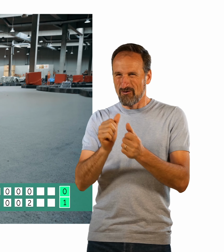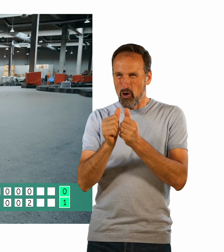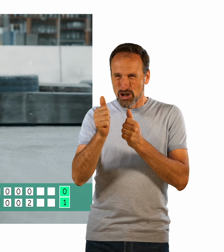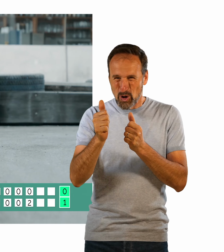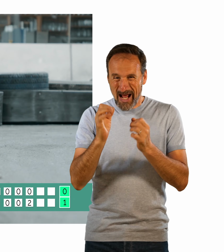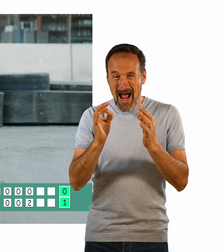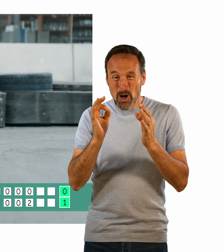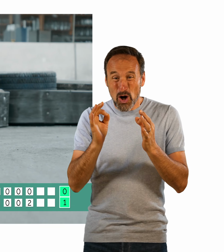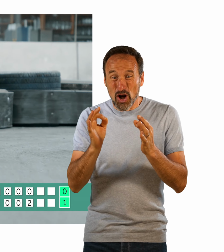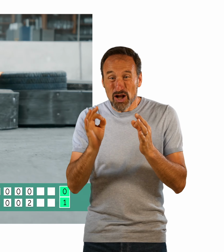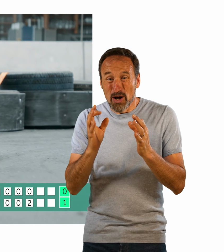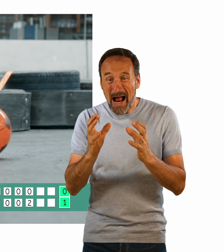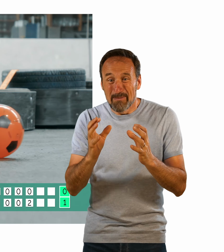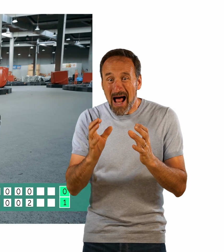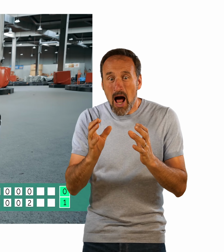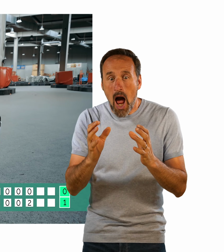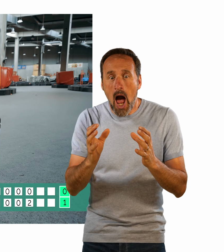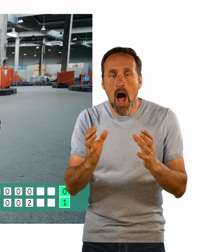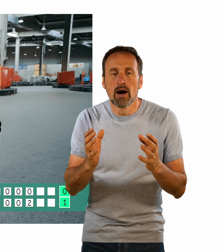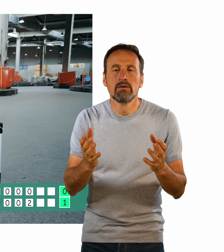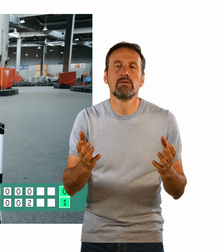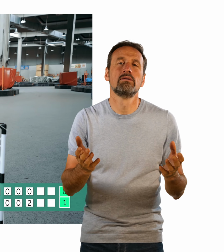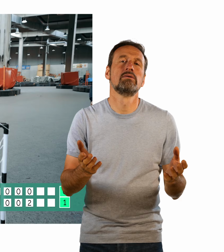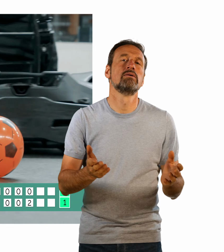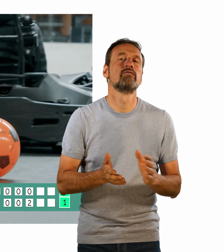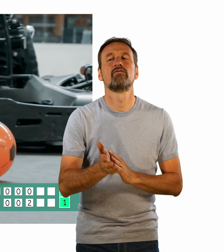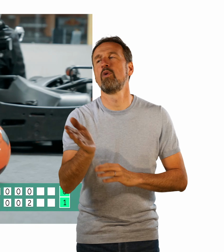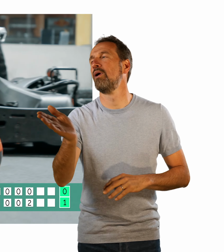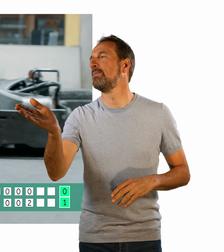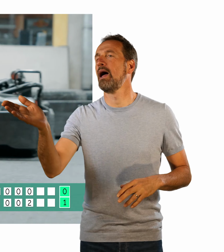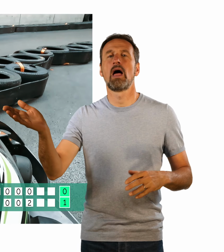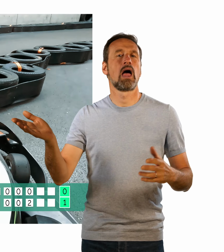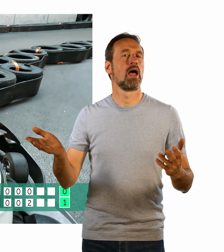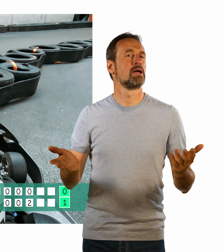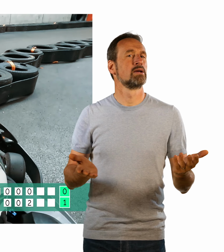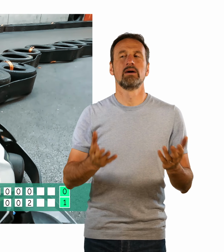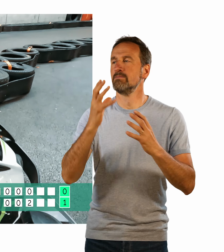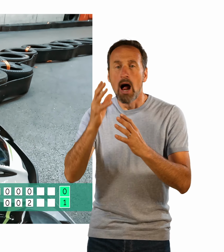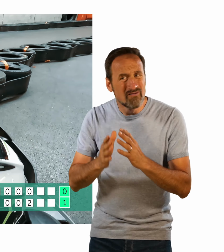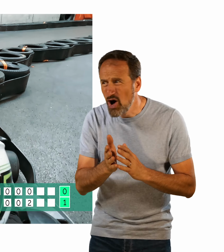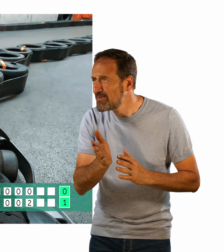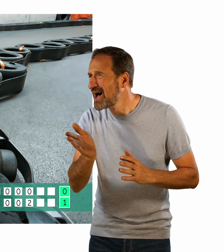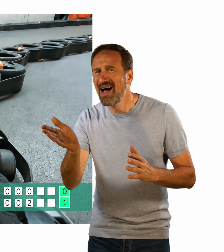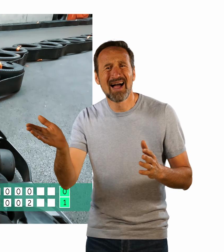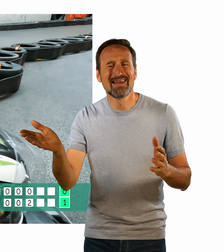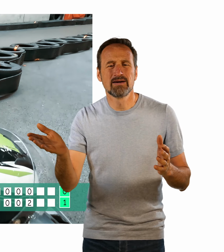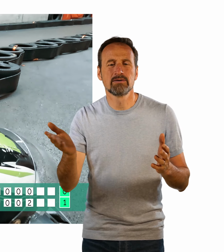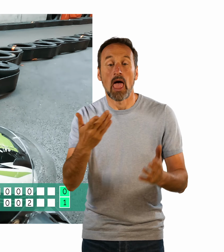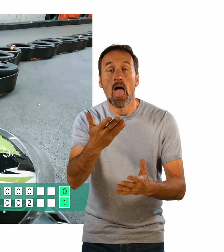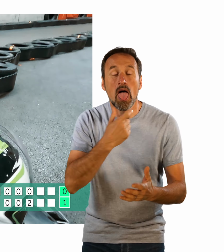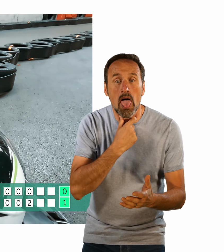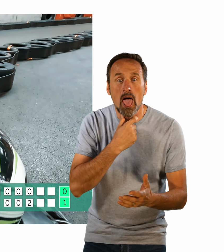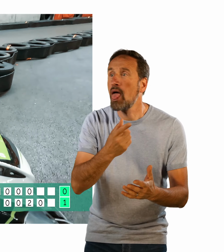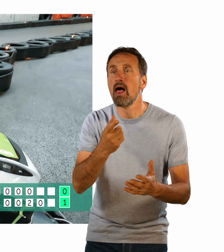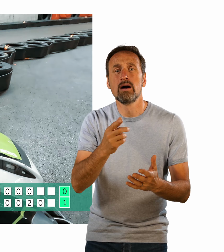Ball geht Richtung Tor. Und geht vorbei. Der Ball geht vorbei. Und da hat sich Basti festgefahren.